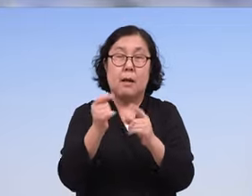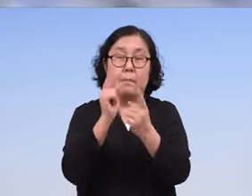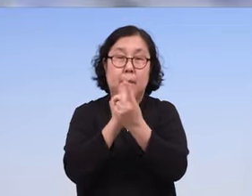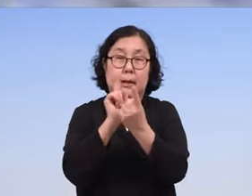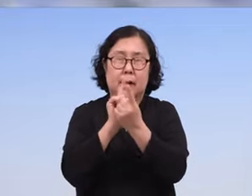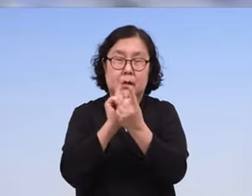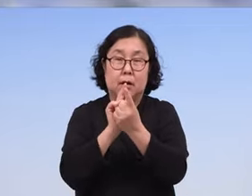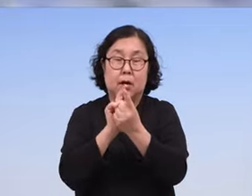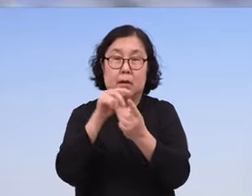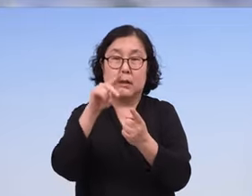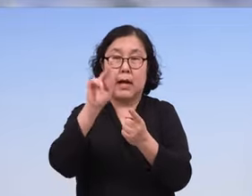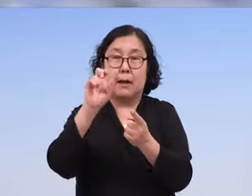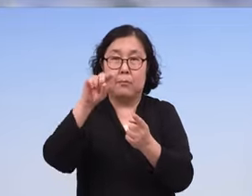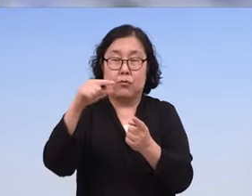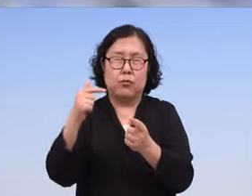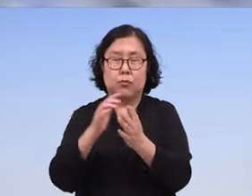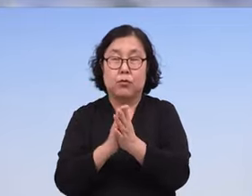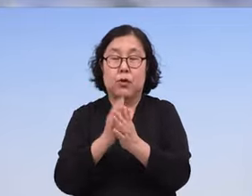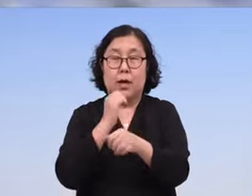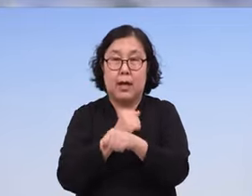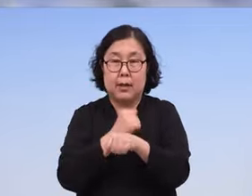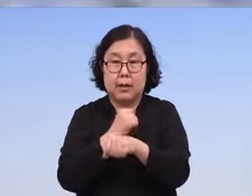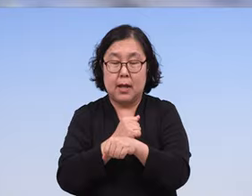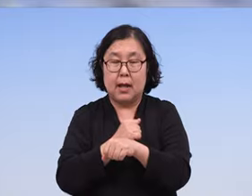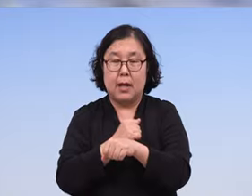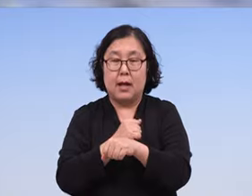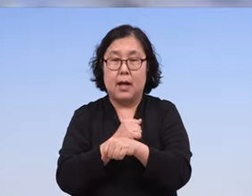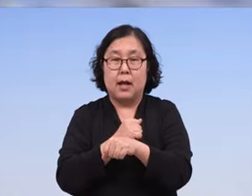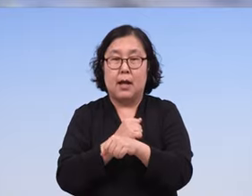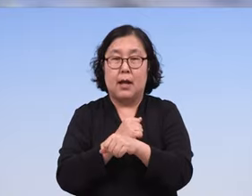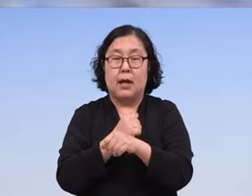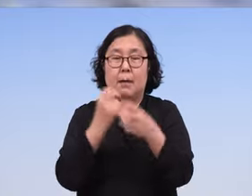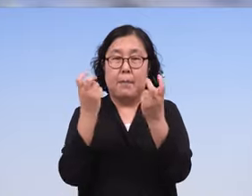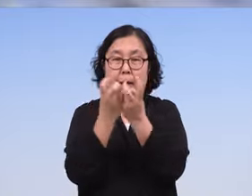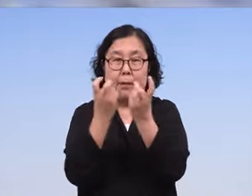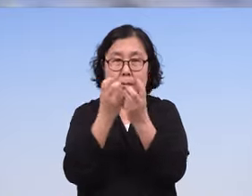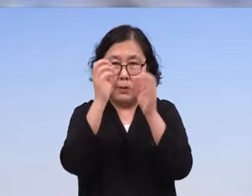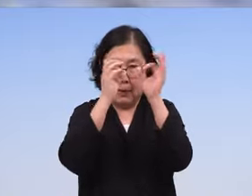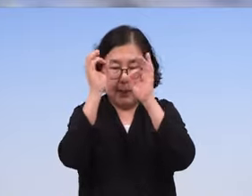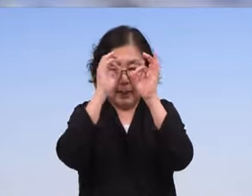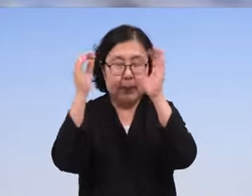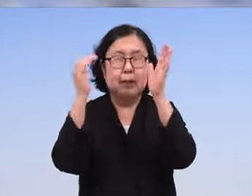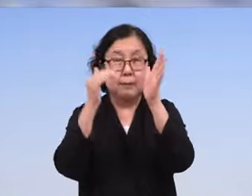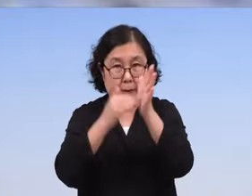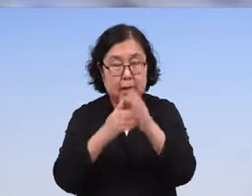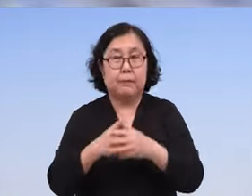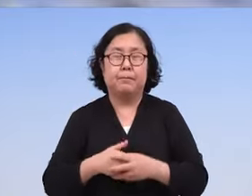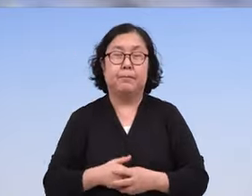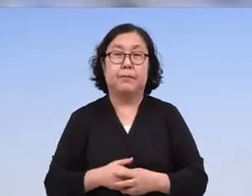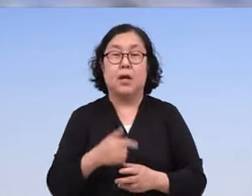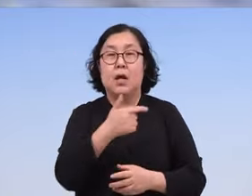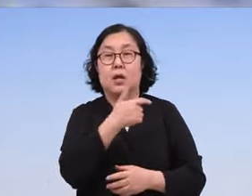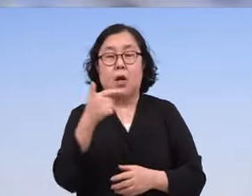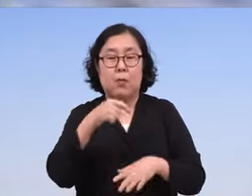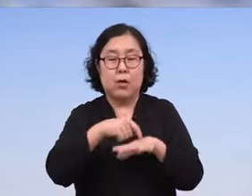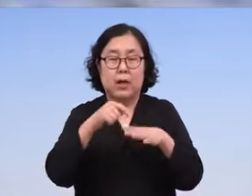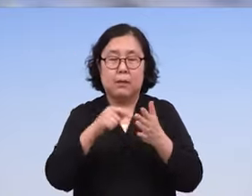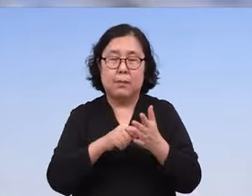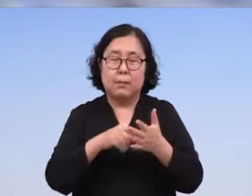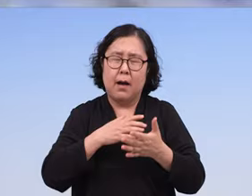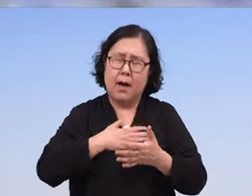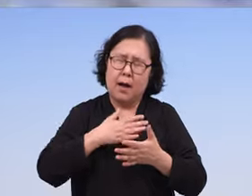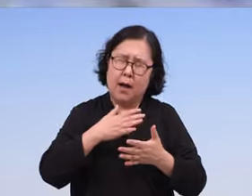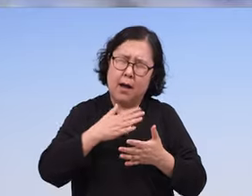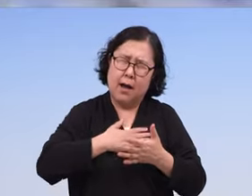만나 자문하고 하고 여기까지 왔는데 여러분 상상을 초월하는 대안을 주시는 거예요. 막